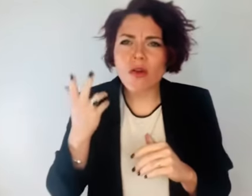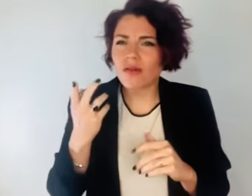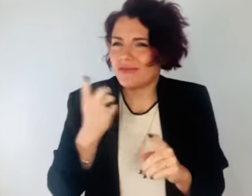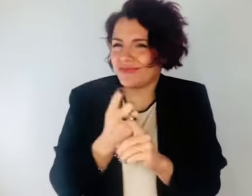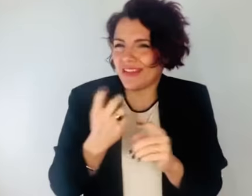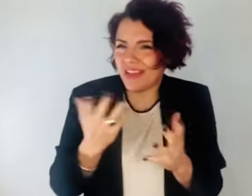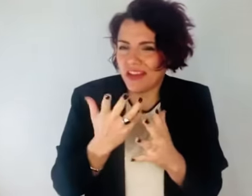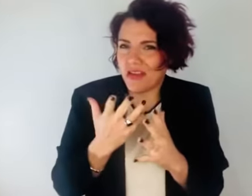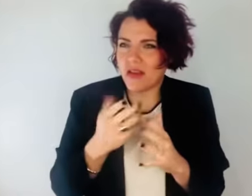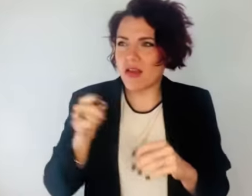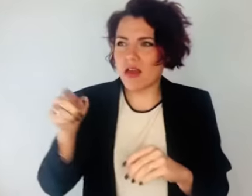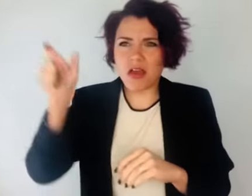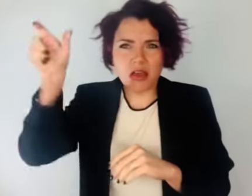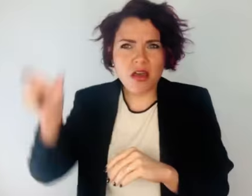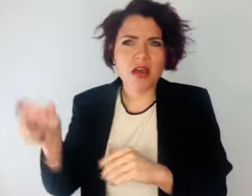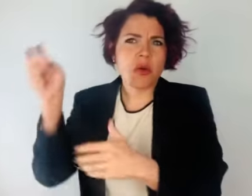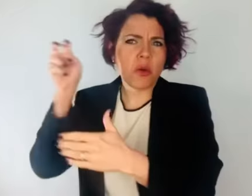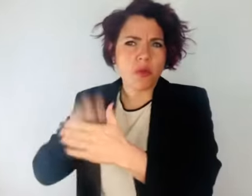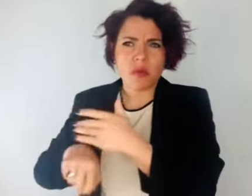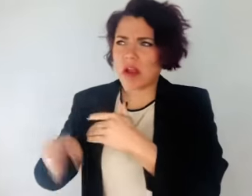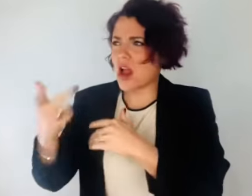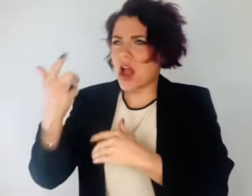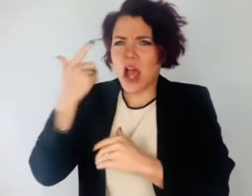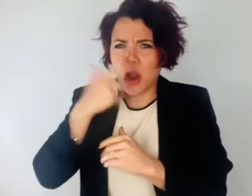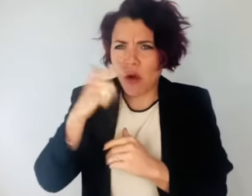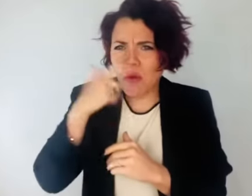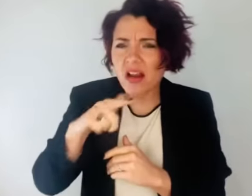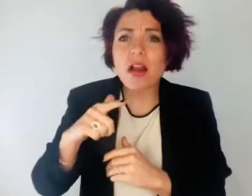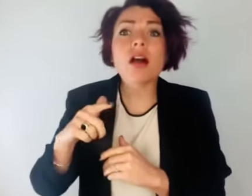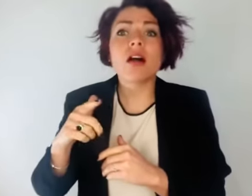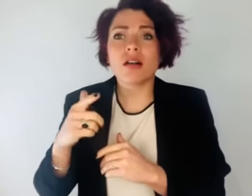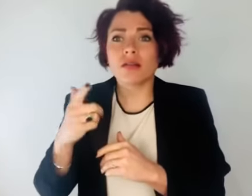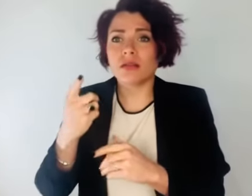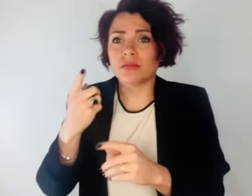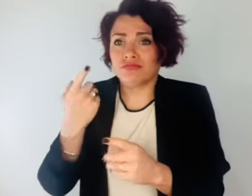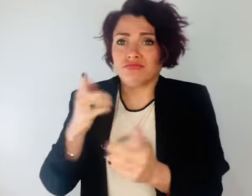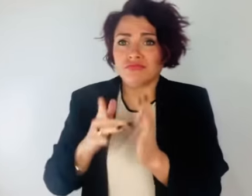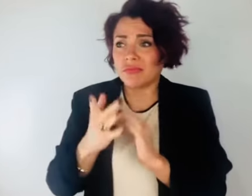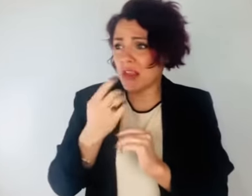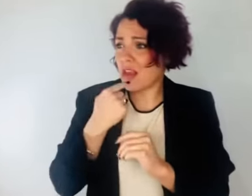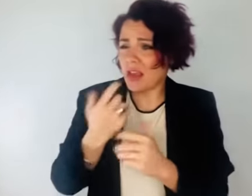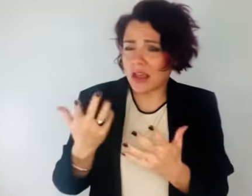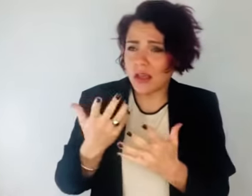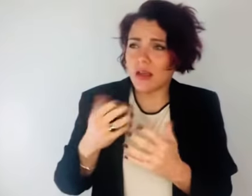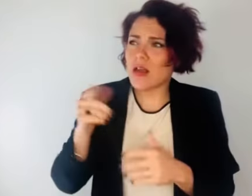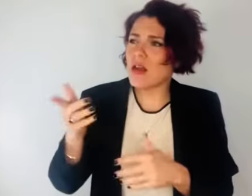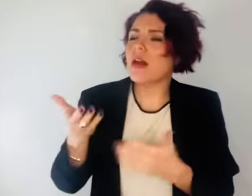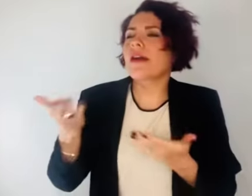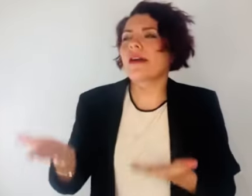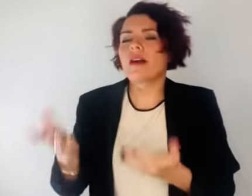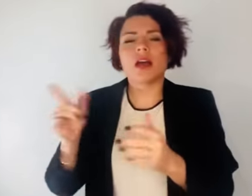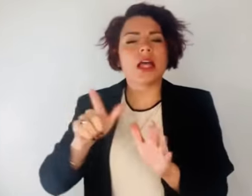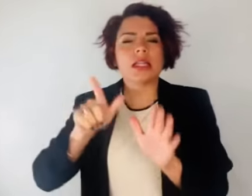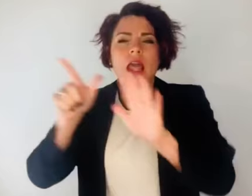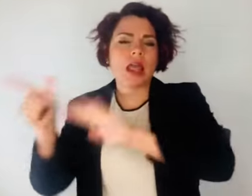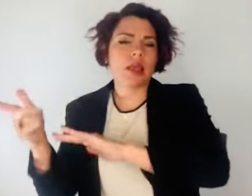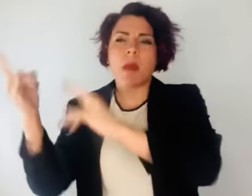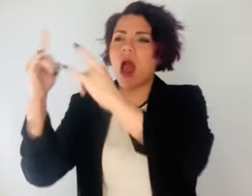questo peccatore che ha passato tutta la vita nel peccato per prima cosa avrebbe detto adesso vai a fare una settimana